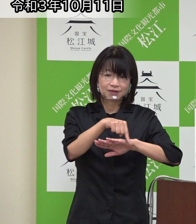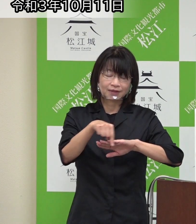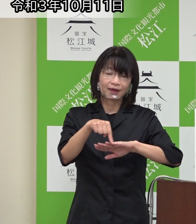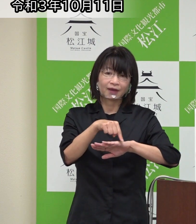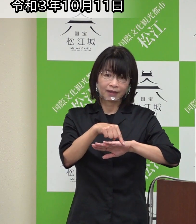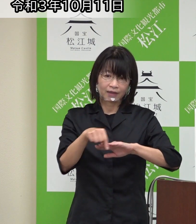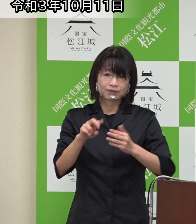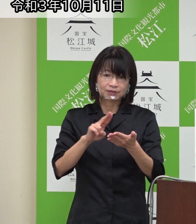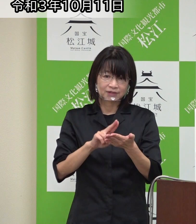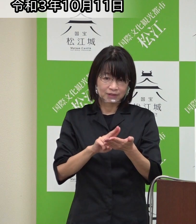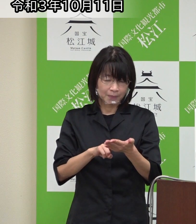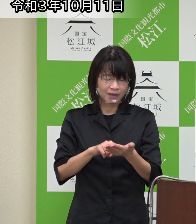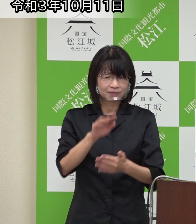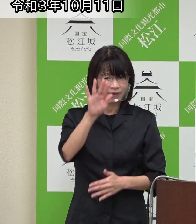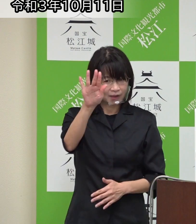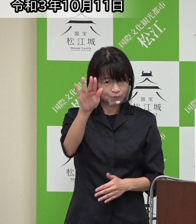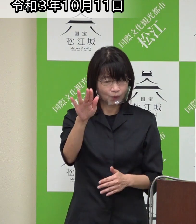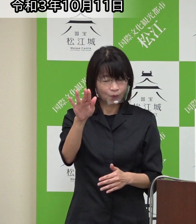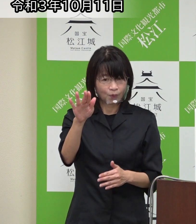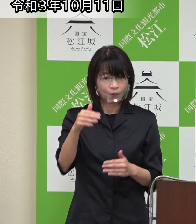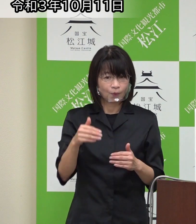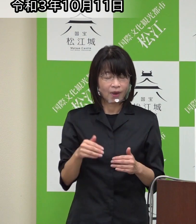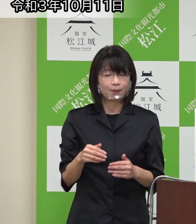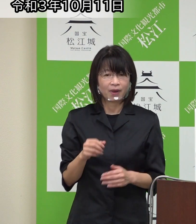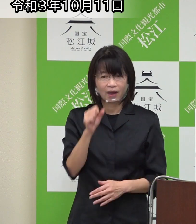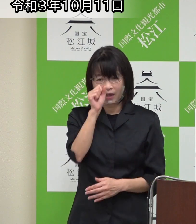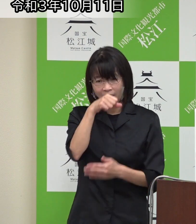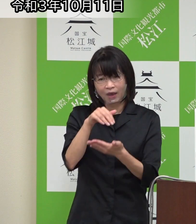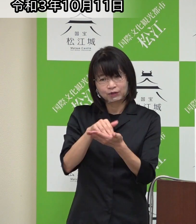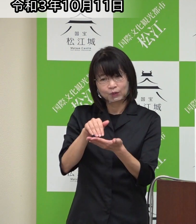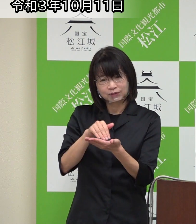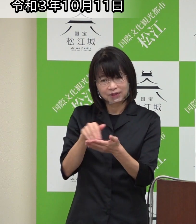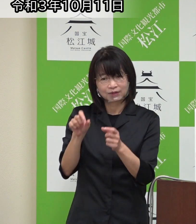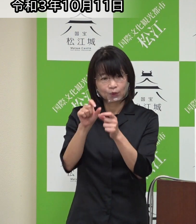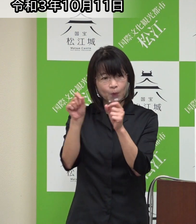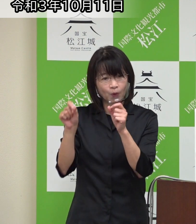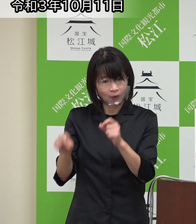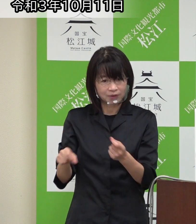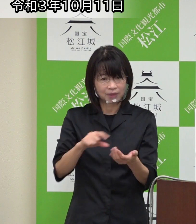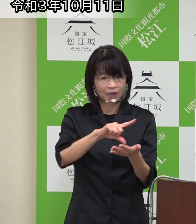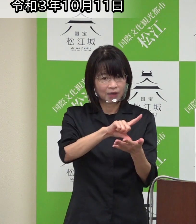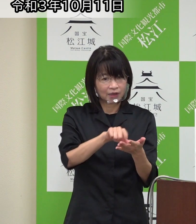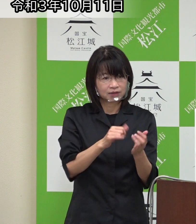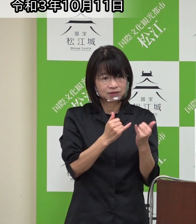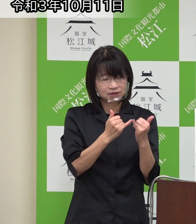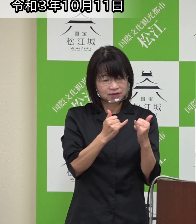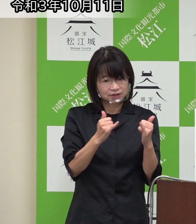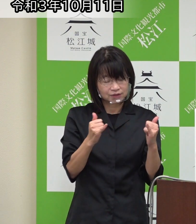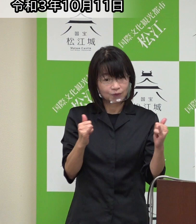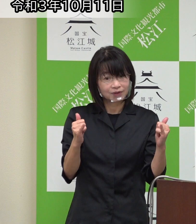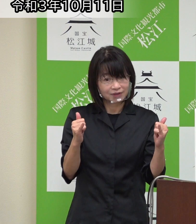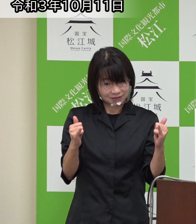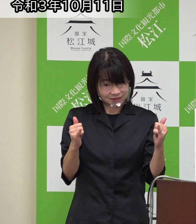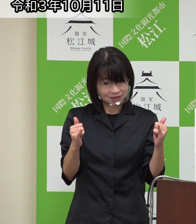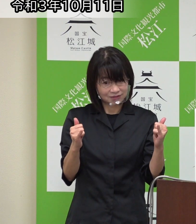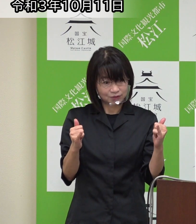ったり、あるいは予算的なものだったりですね、というので、なかなか、進まん、ちょっとここまで生きていい